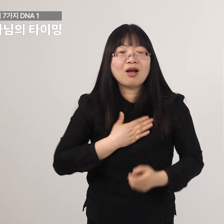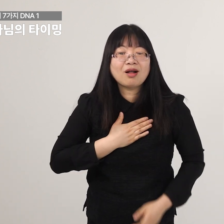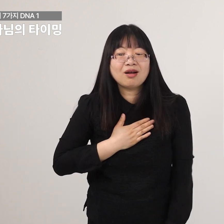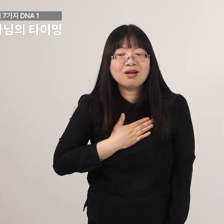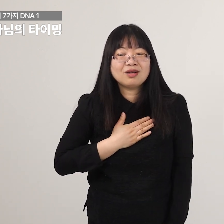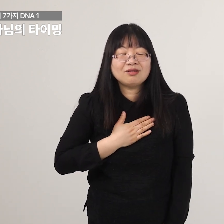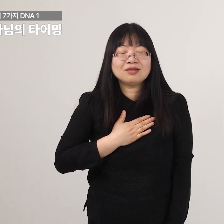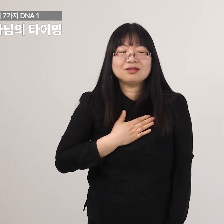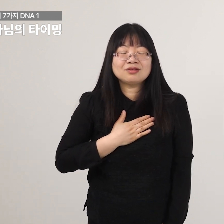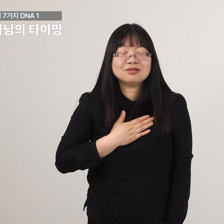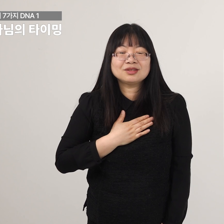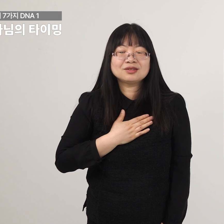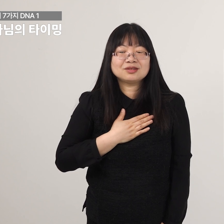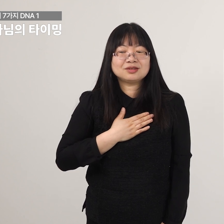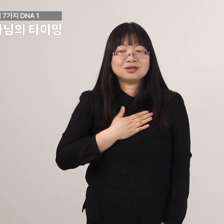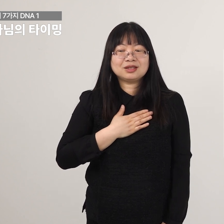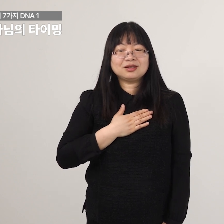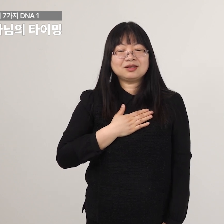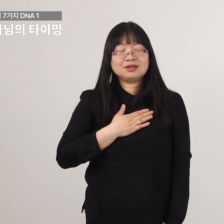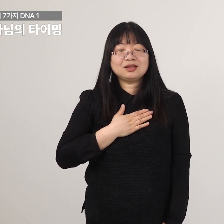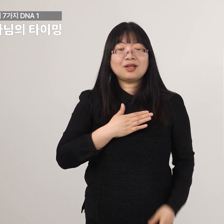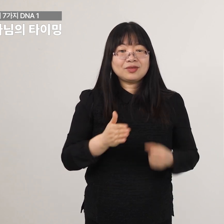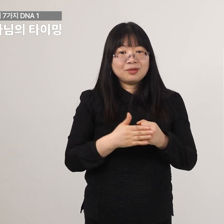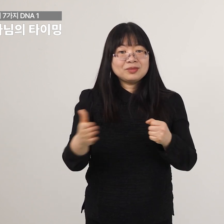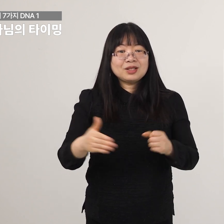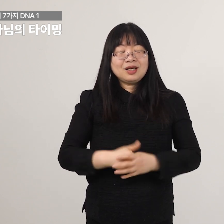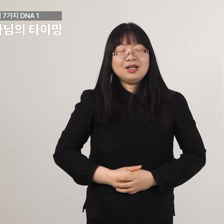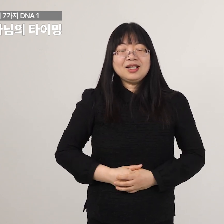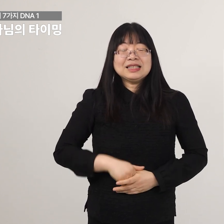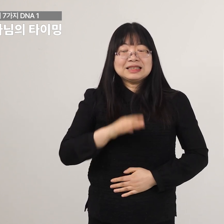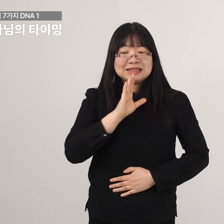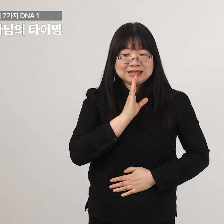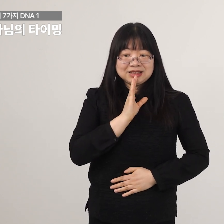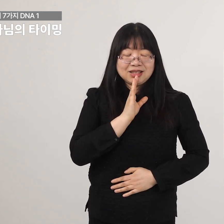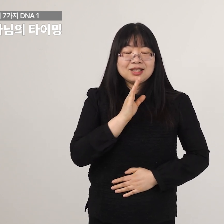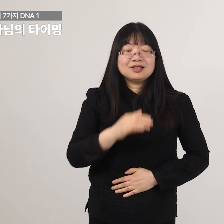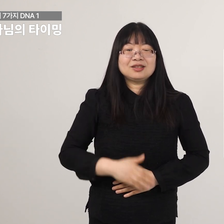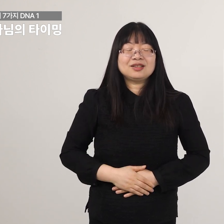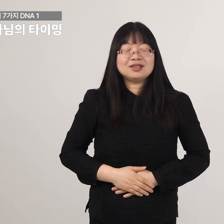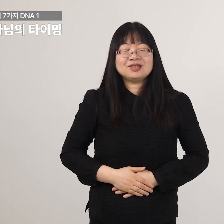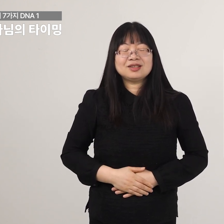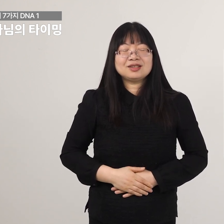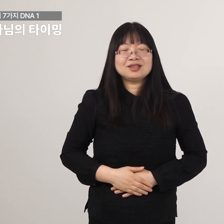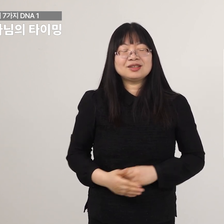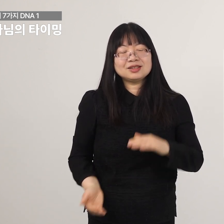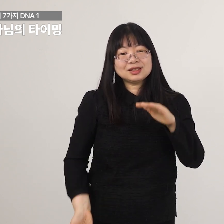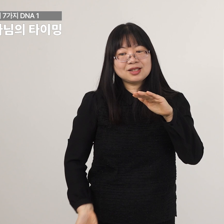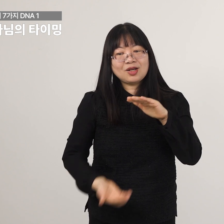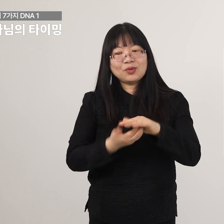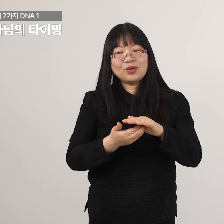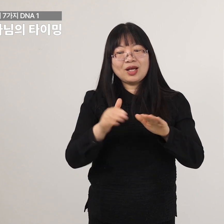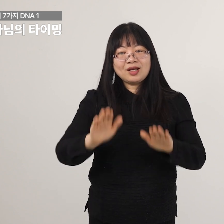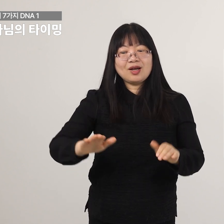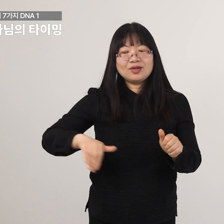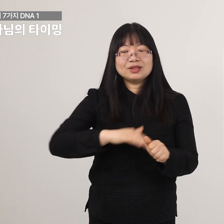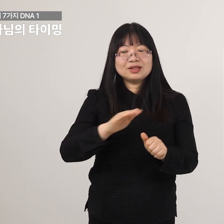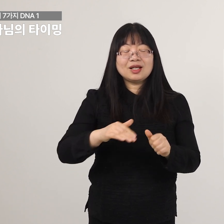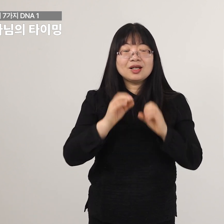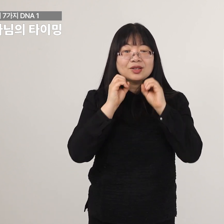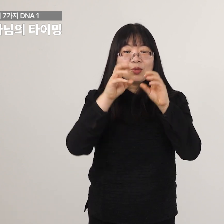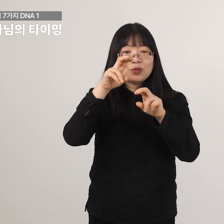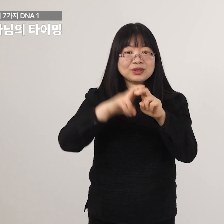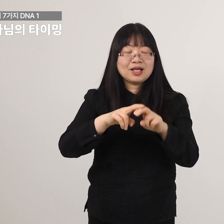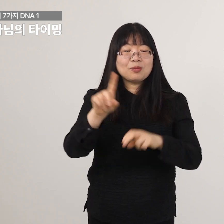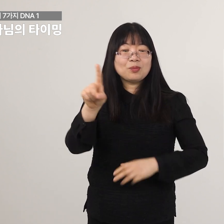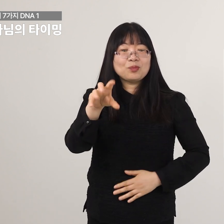알아요? 그러니까 정말 최고의 현실적인 선교의